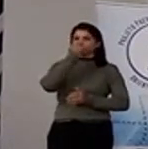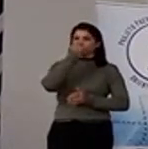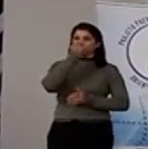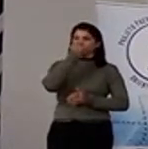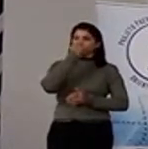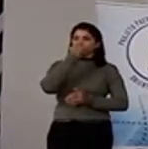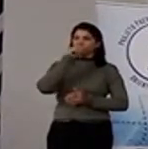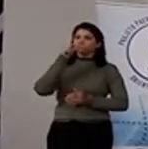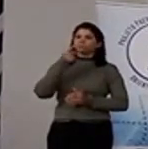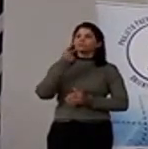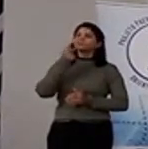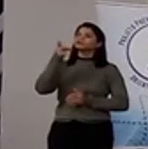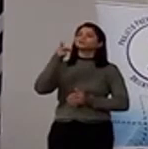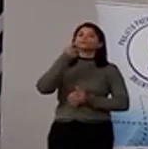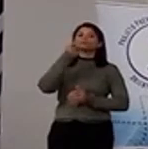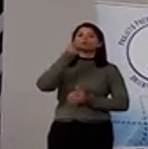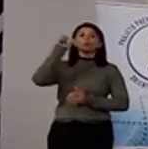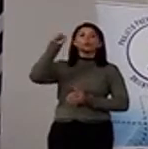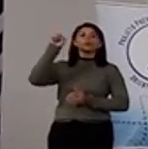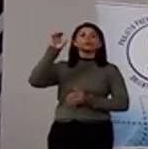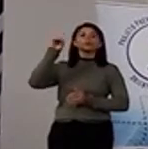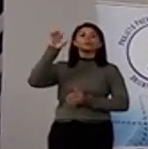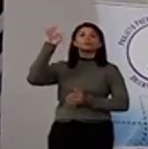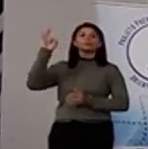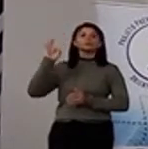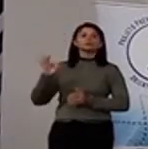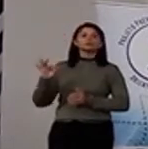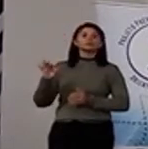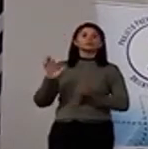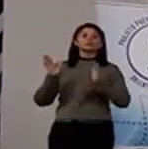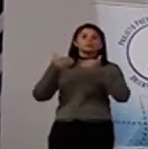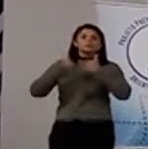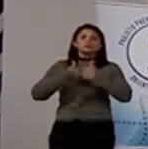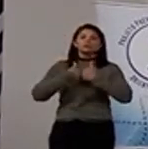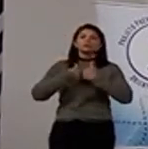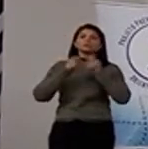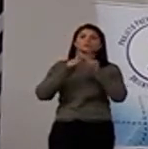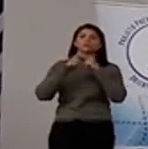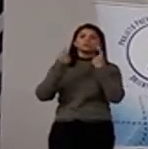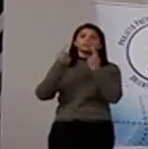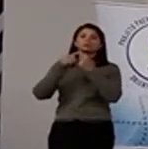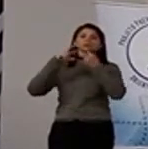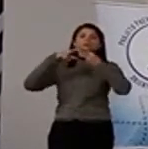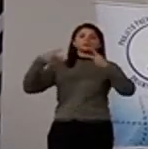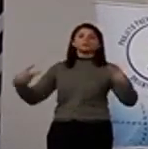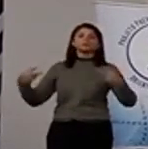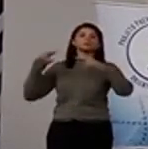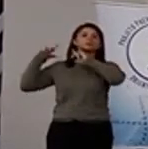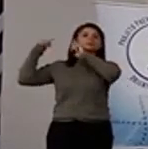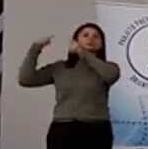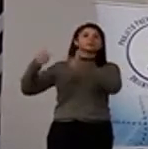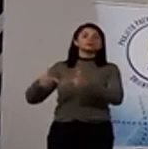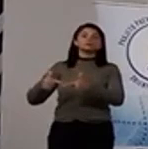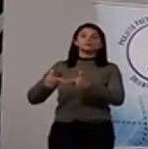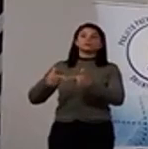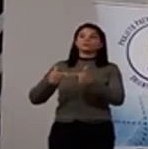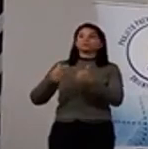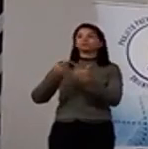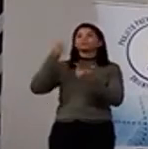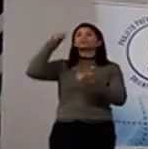de 80% do autismo ser genético. Eu acho que esse número deve ser real mesmo, mas infelizmente na investigação